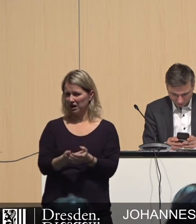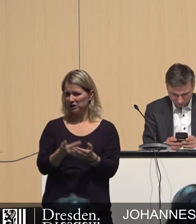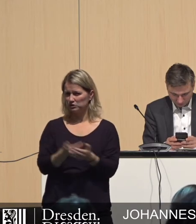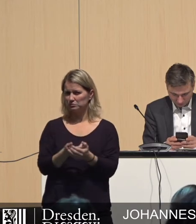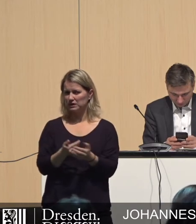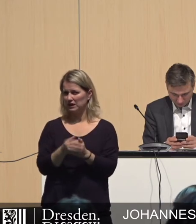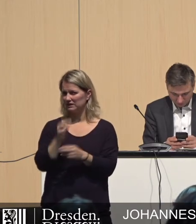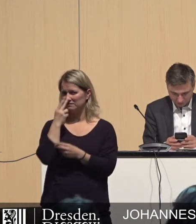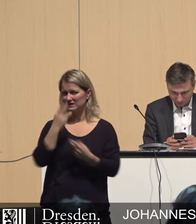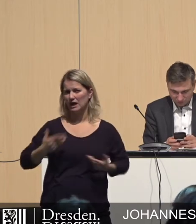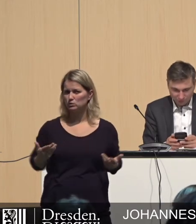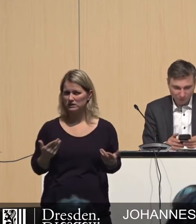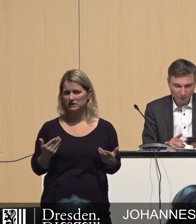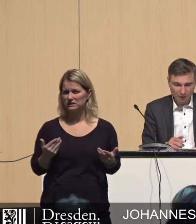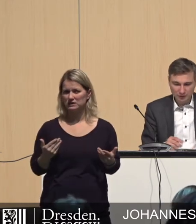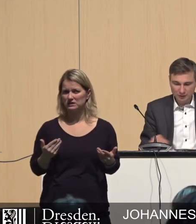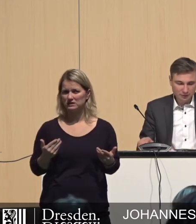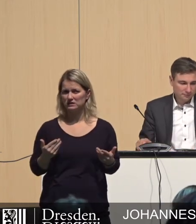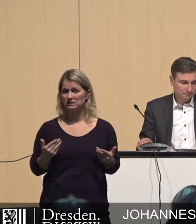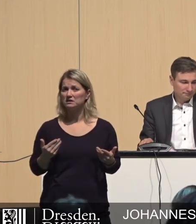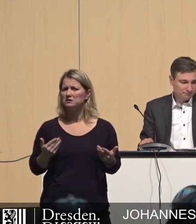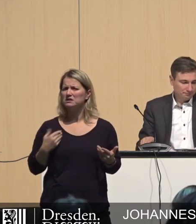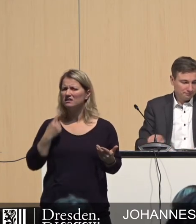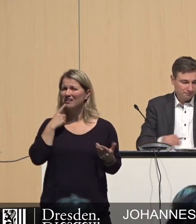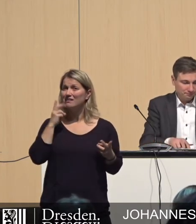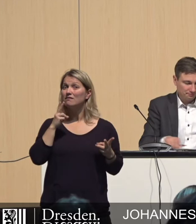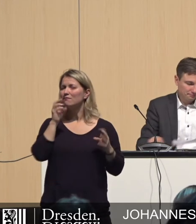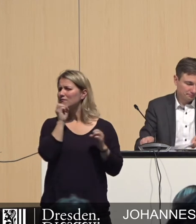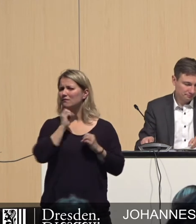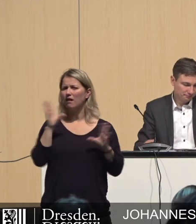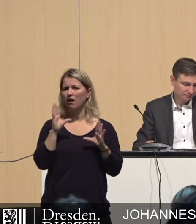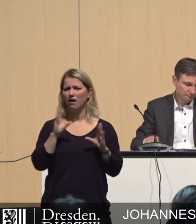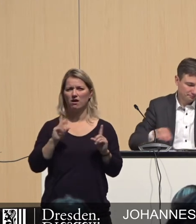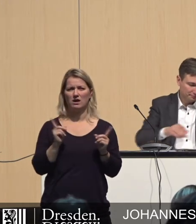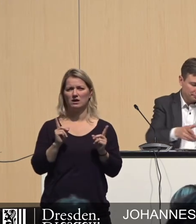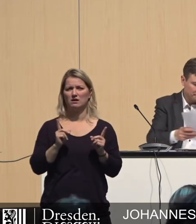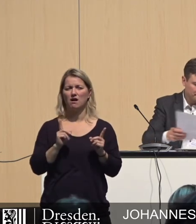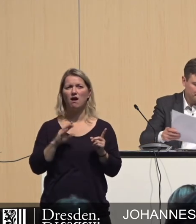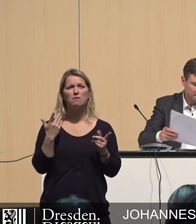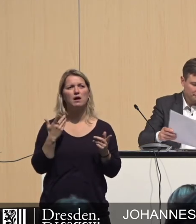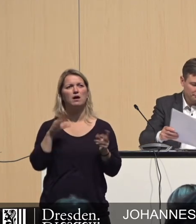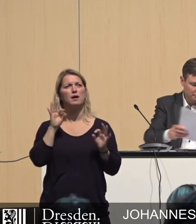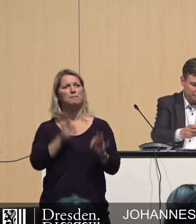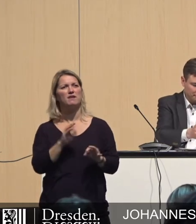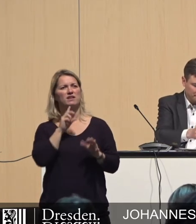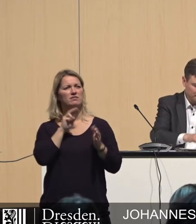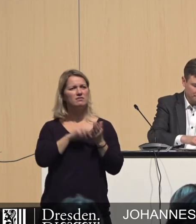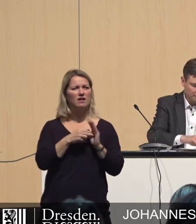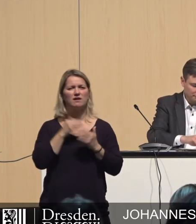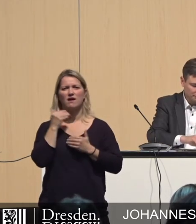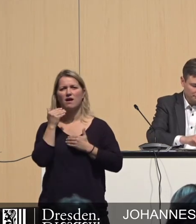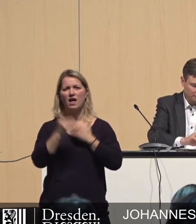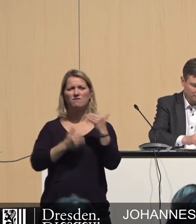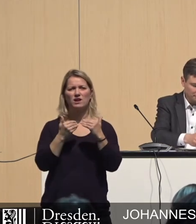das durchaus nicht klar ist, sondern dass es sich sozusagen abzeichnet, in welche Richtung die technische Entwicklung gehen